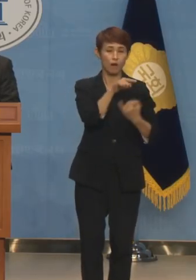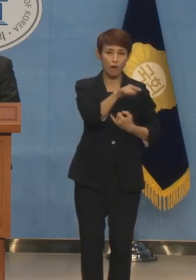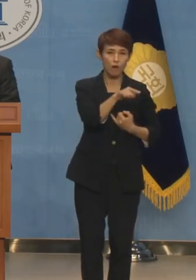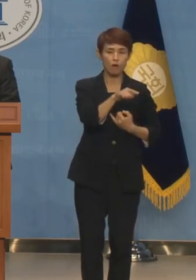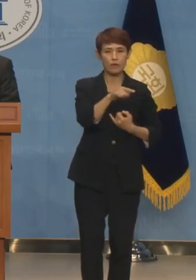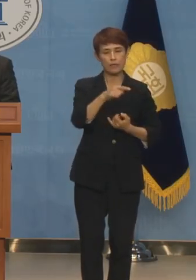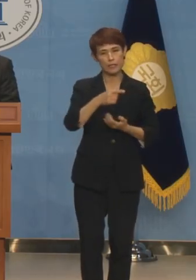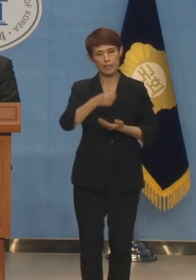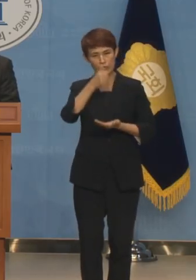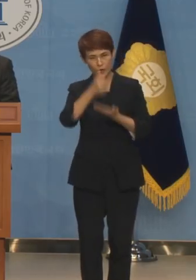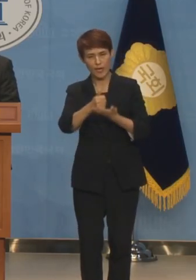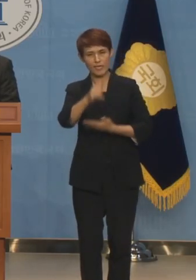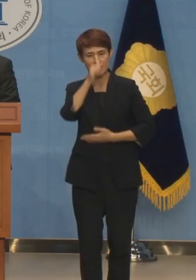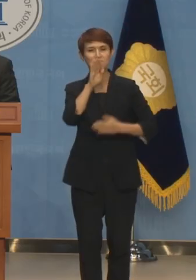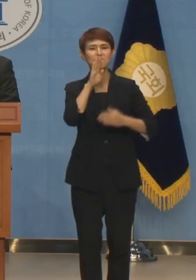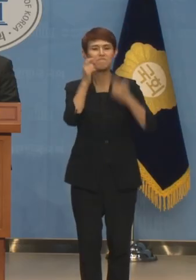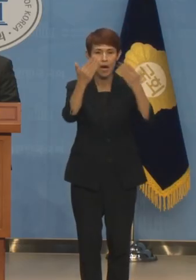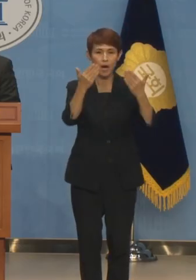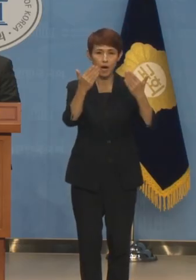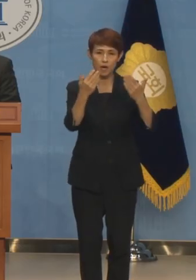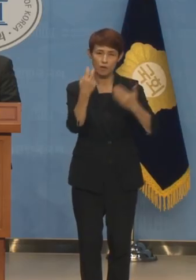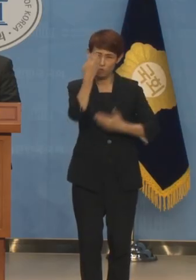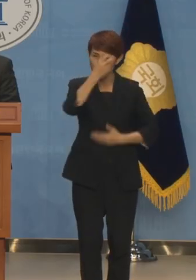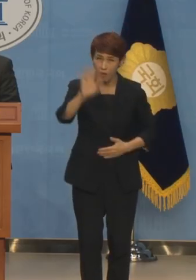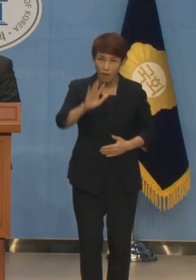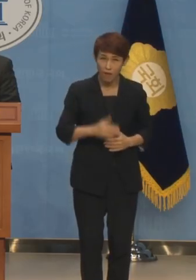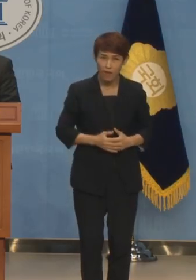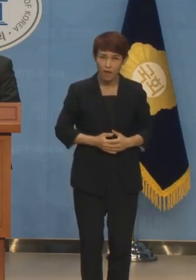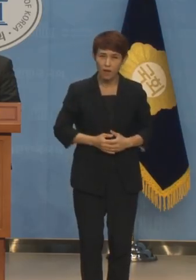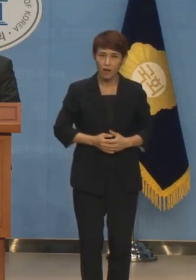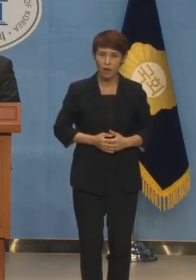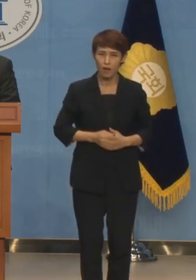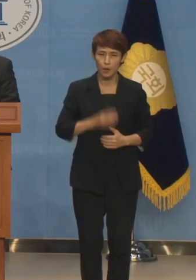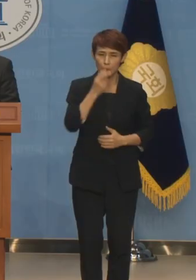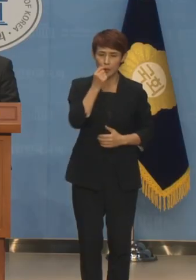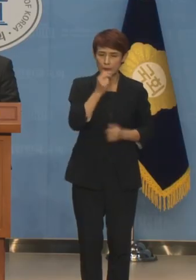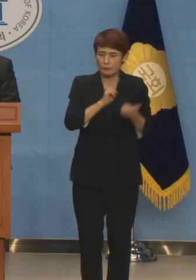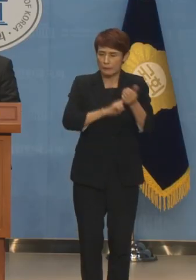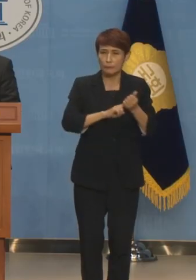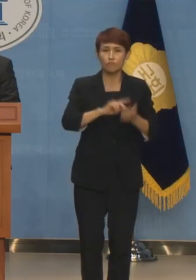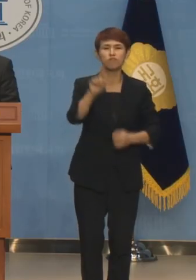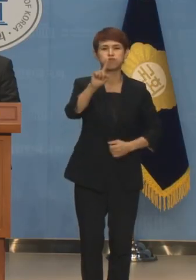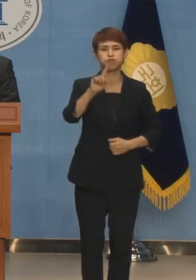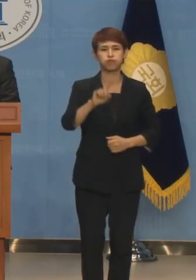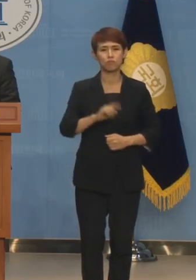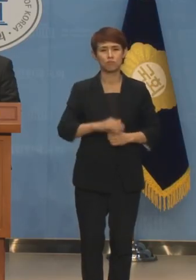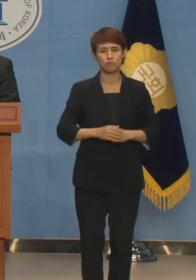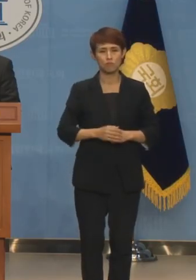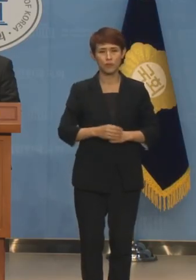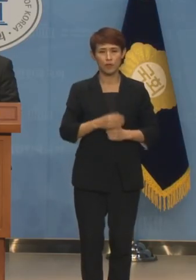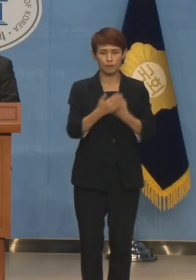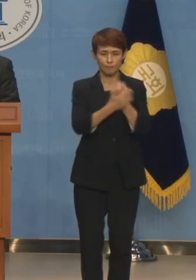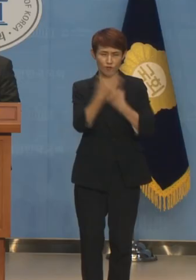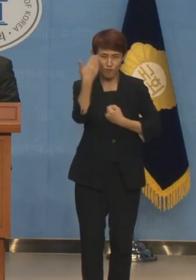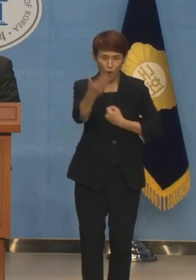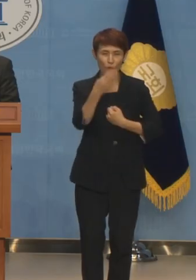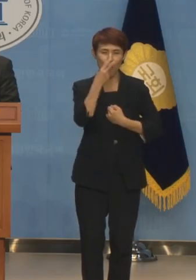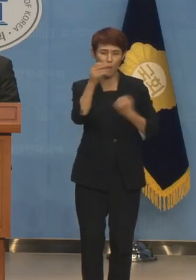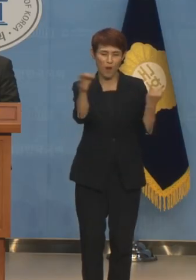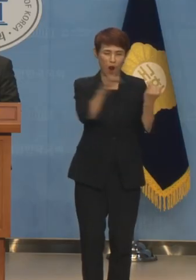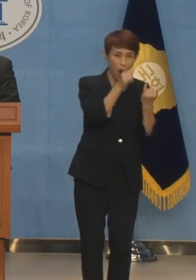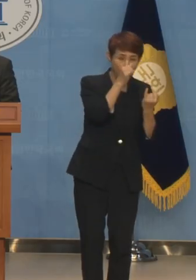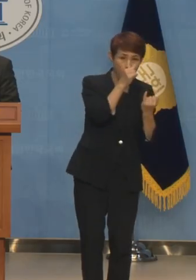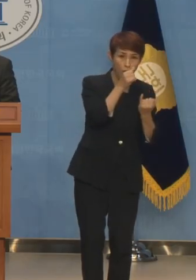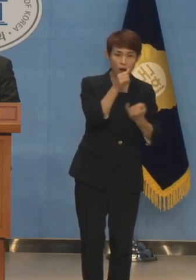없으니 검토조차 하지 않은 것입니까? 도둑이 제발 저리는 것도 아니고 알선 수재범 잡아야 할 권익위가